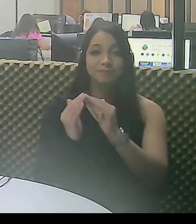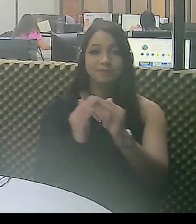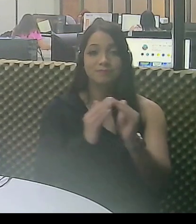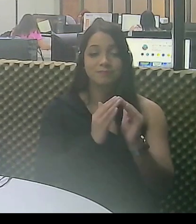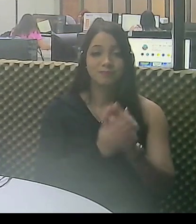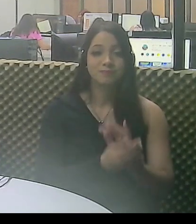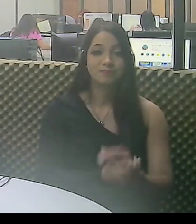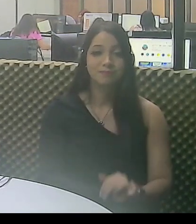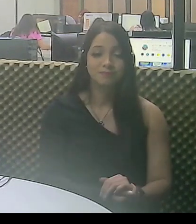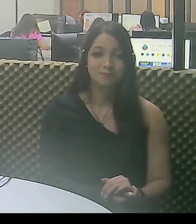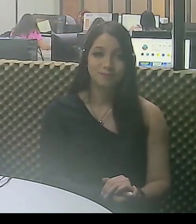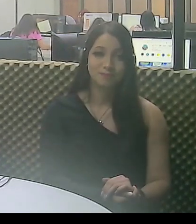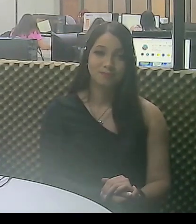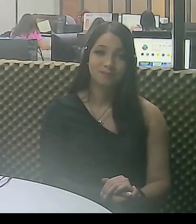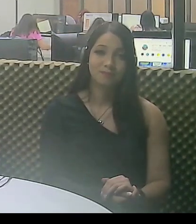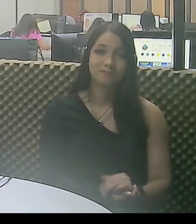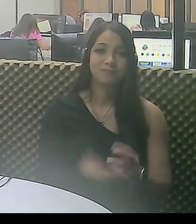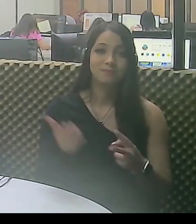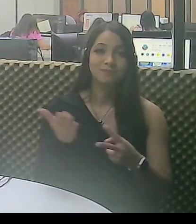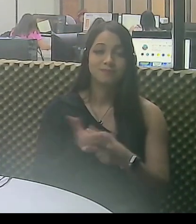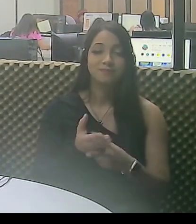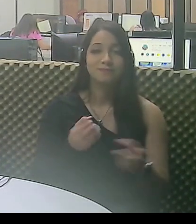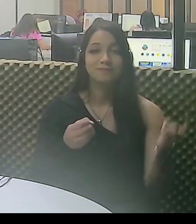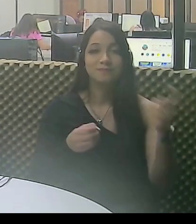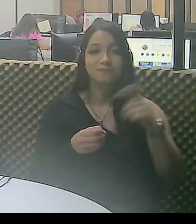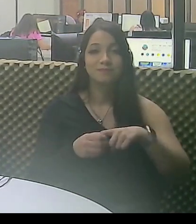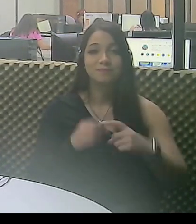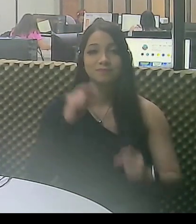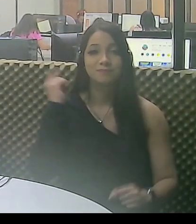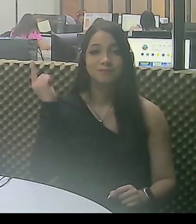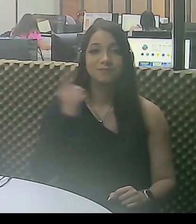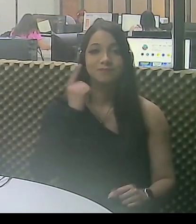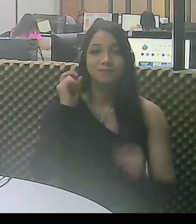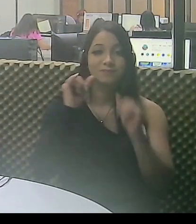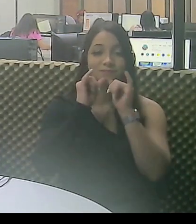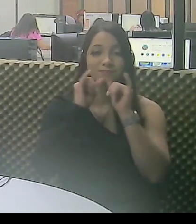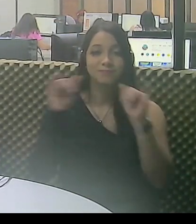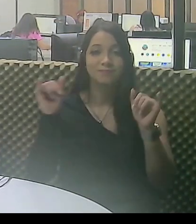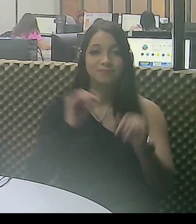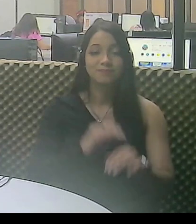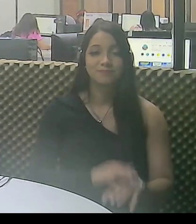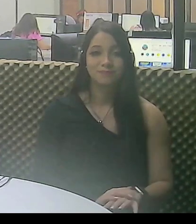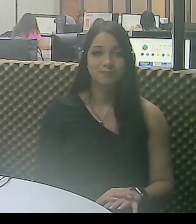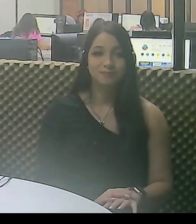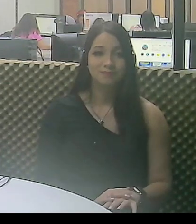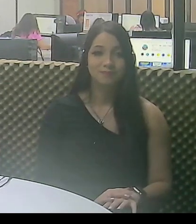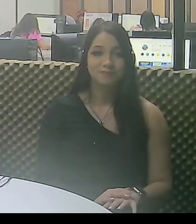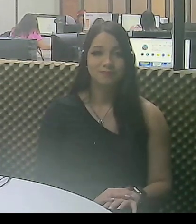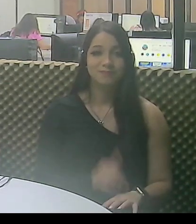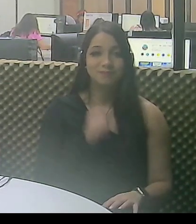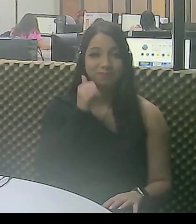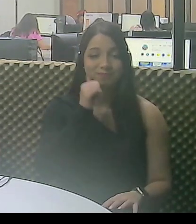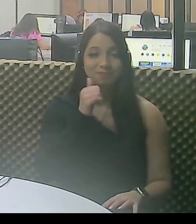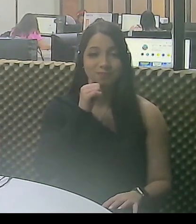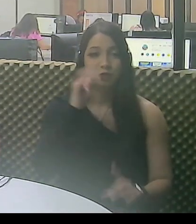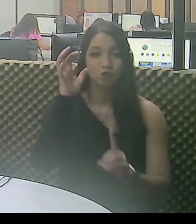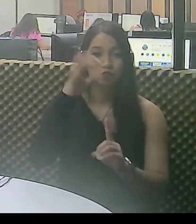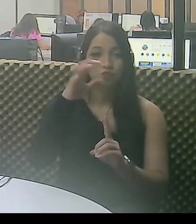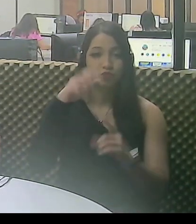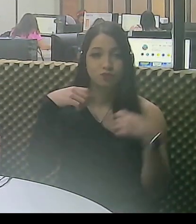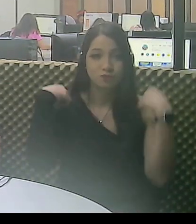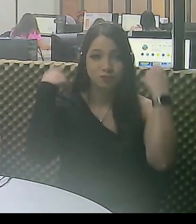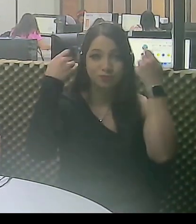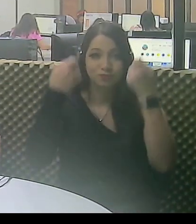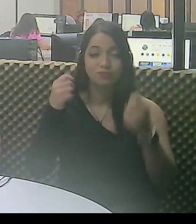bairros. Vamos para um rápido intervalo, já já estamos de volta com o Giro de Notícias. Essa é a capa de chuva da Ana,